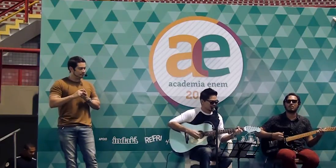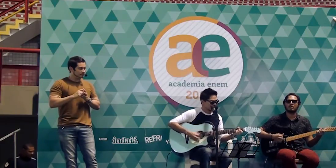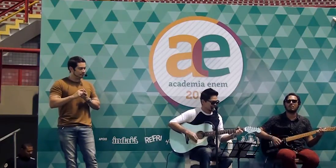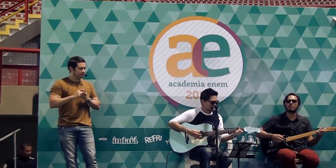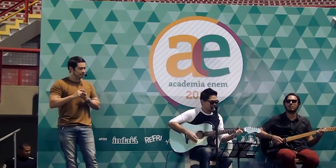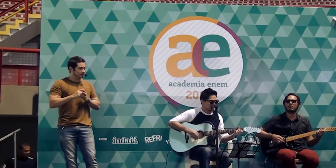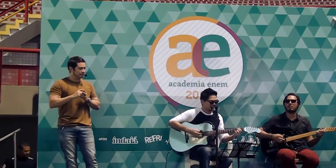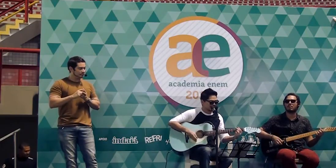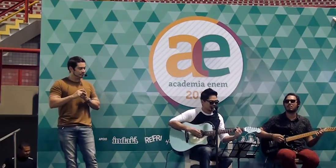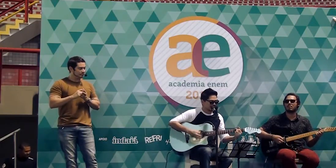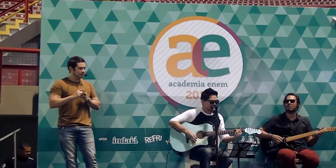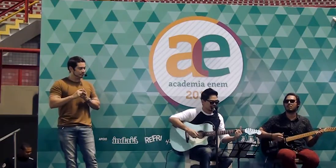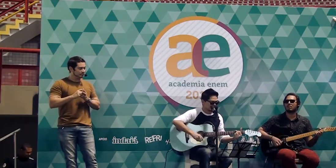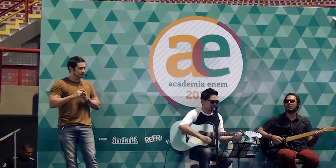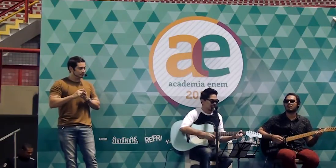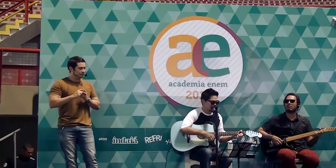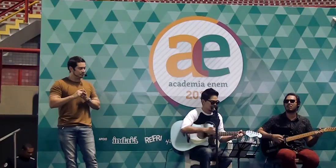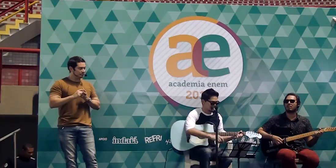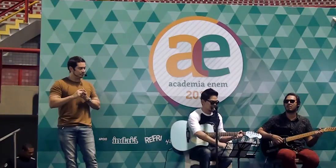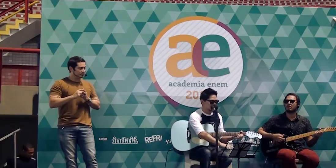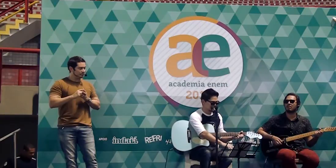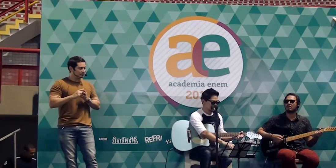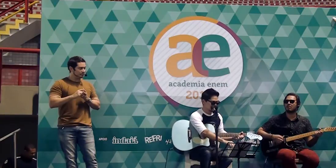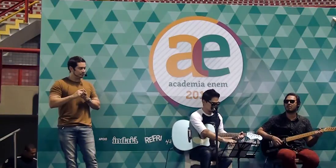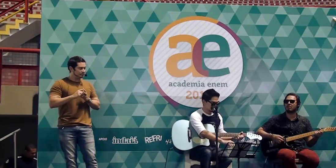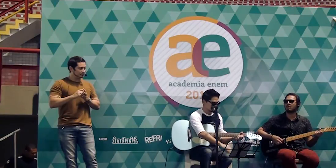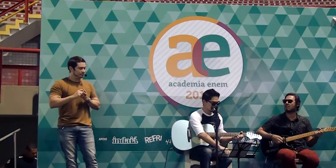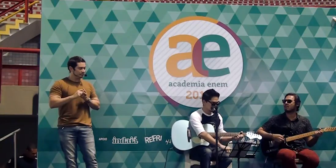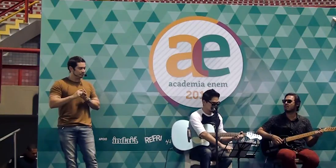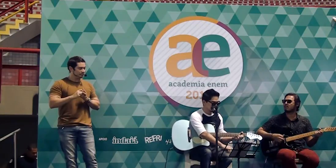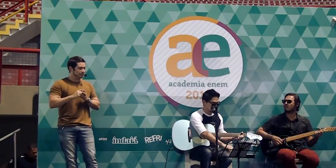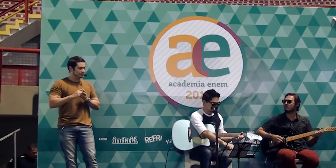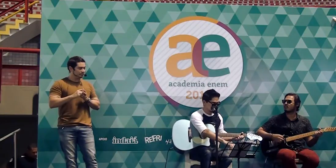arma que seu pai deu.